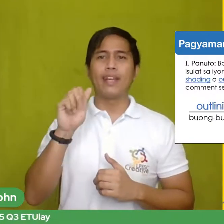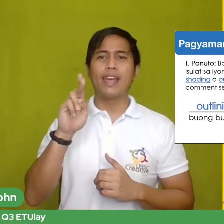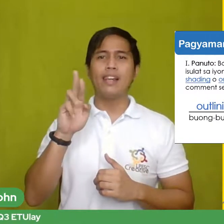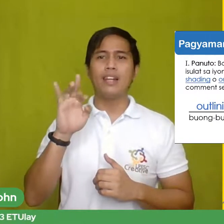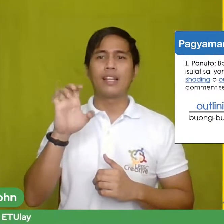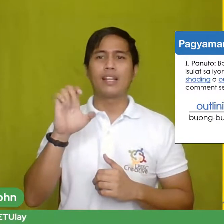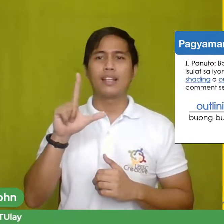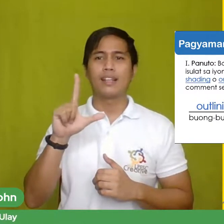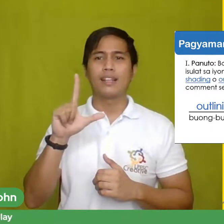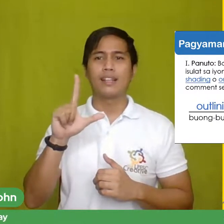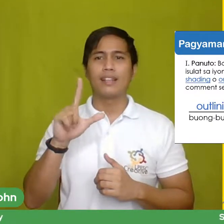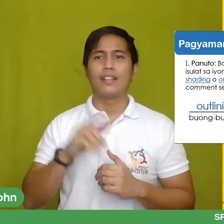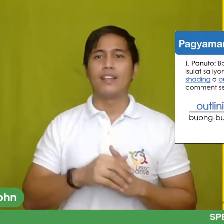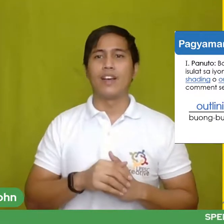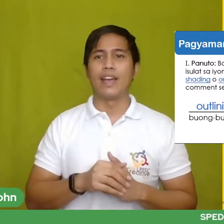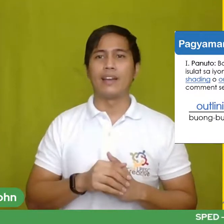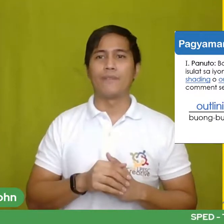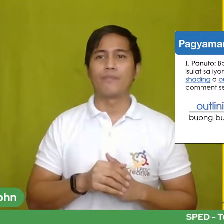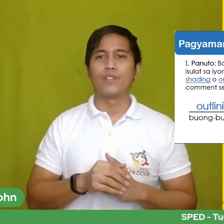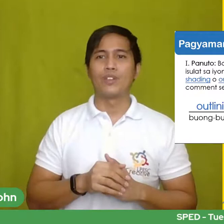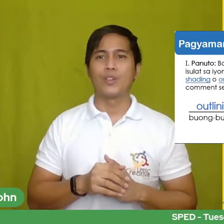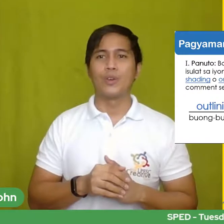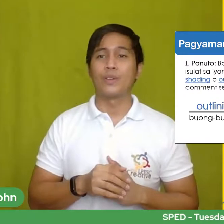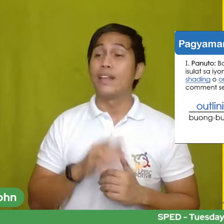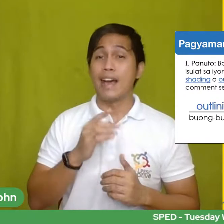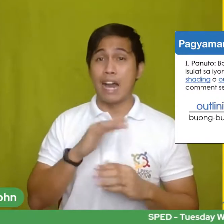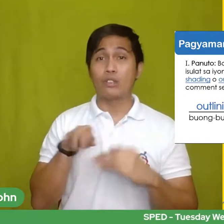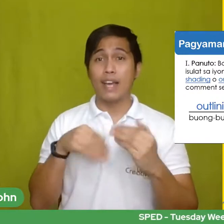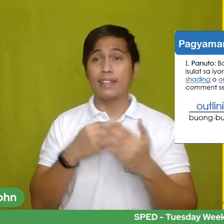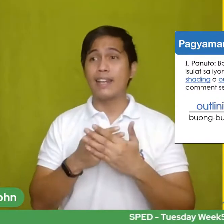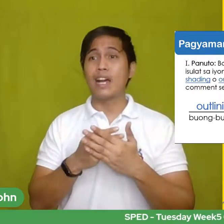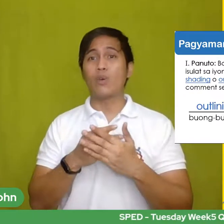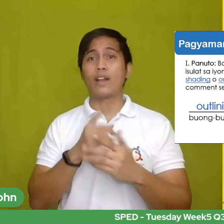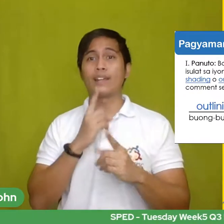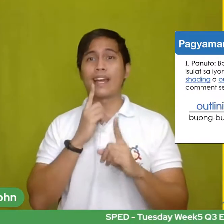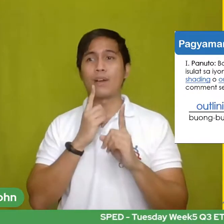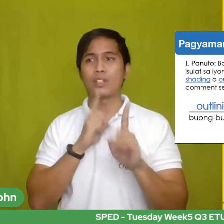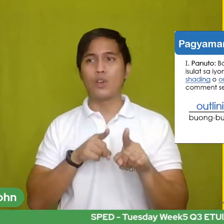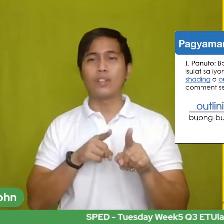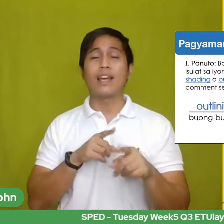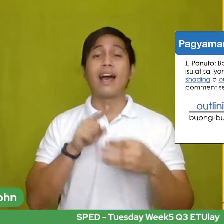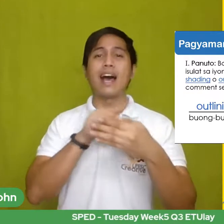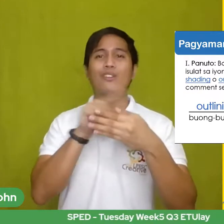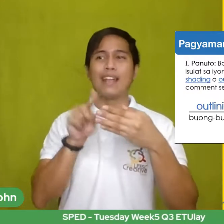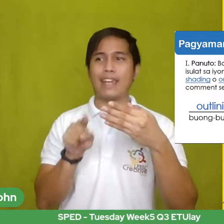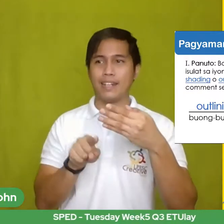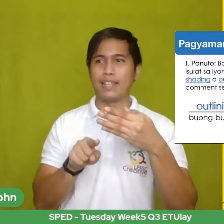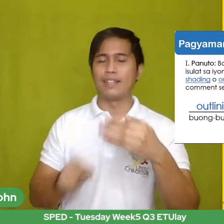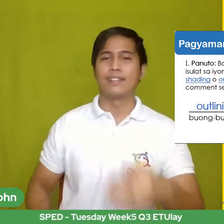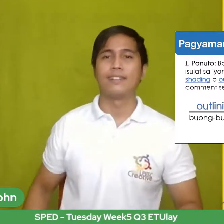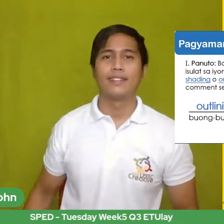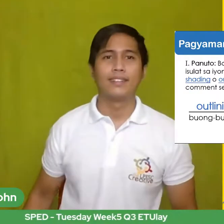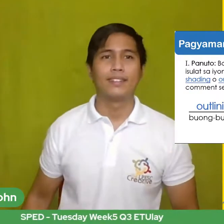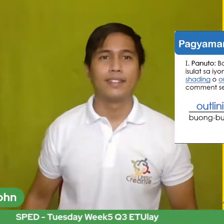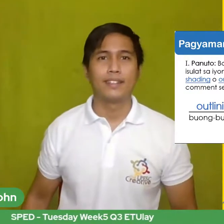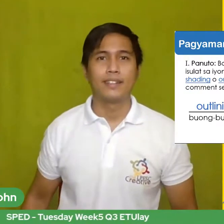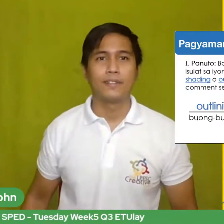Gabriel. Ayan. So, halos lahat ay nakakuha ng tamang sagot. Outlining.